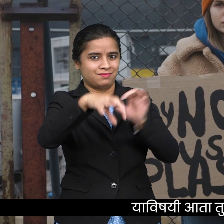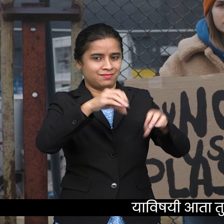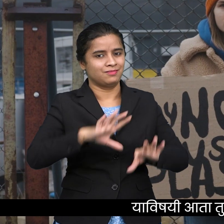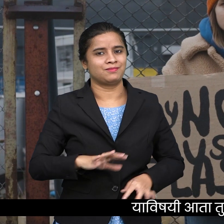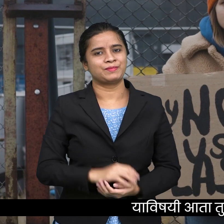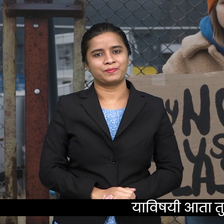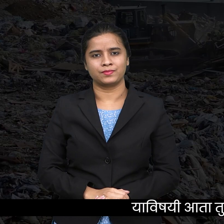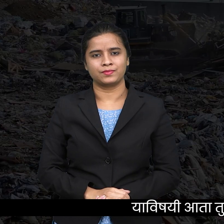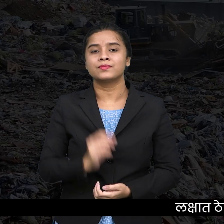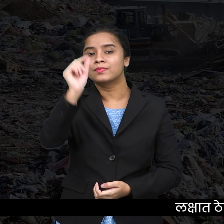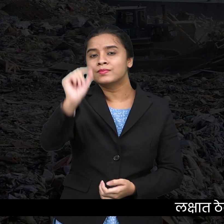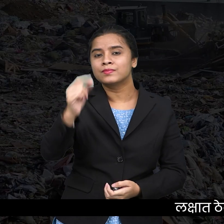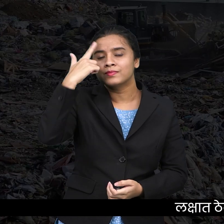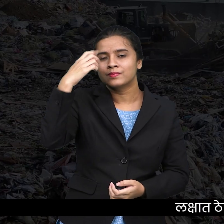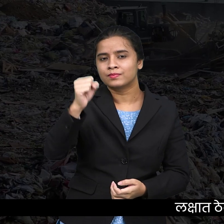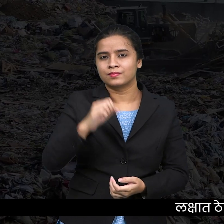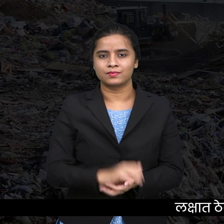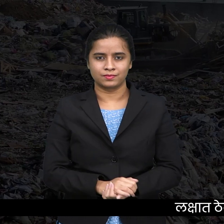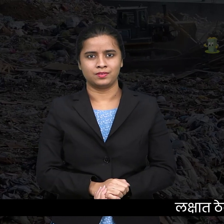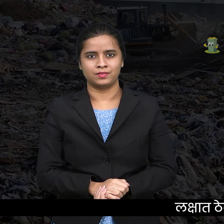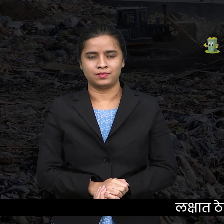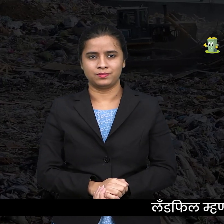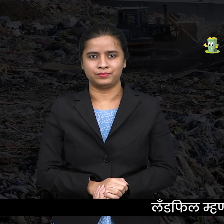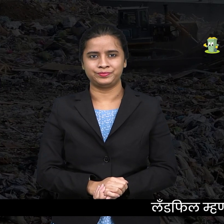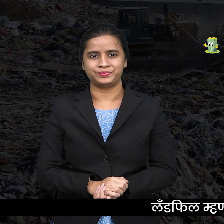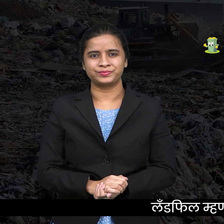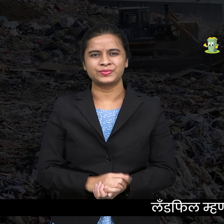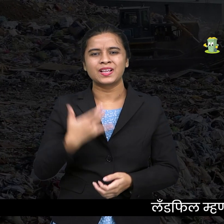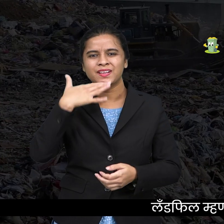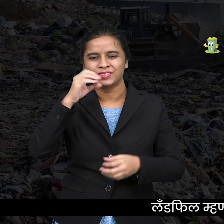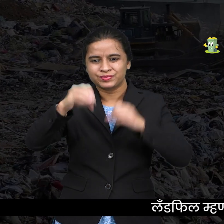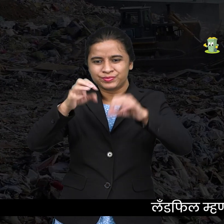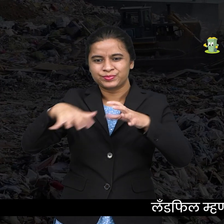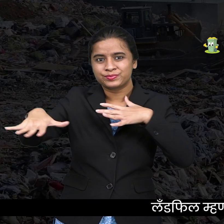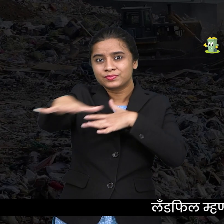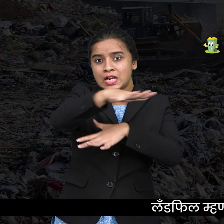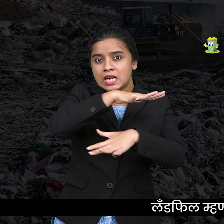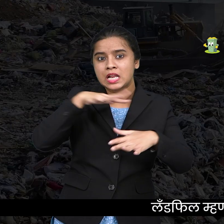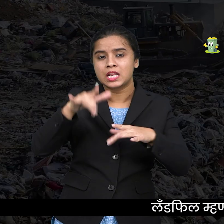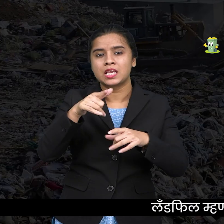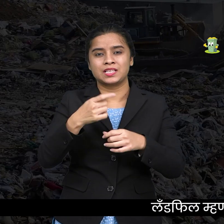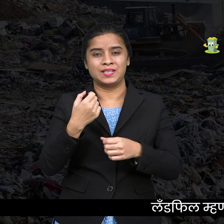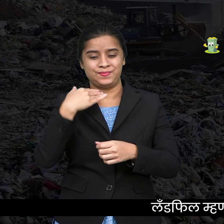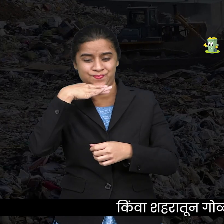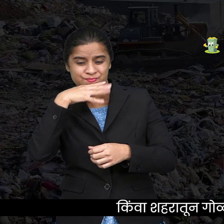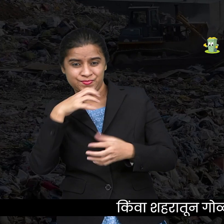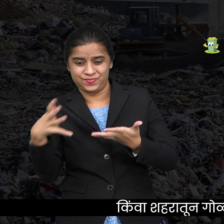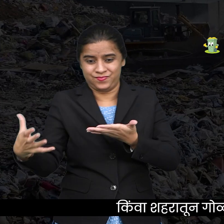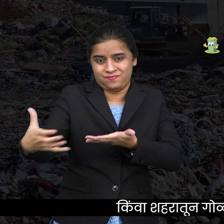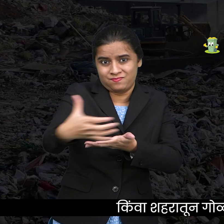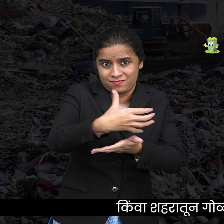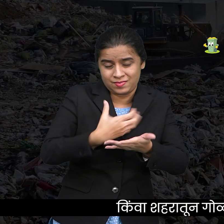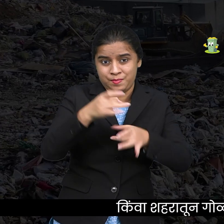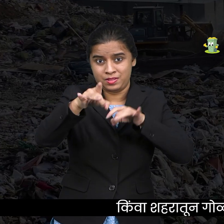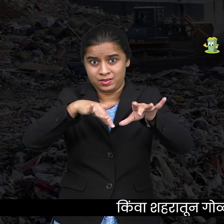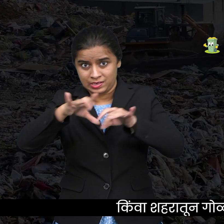बरेच समजले असेल. लक्षात ठेवण्यासारख्या गोष्टी: लँडफिल म्हणजे अशी जागा जिथे शहर किंवा